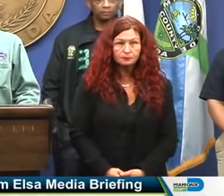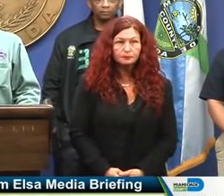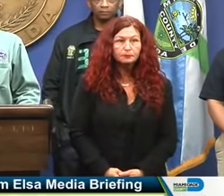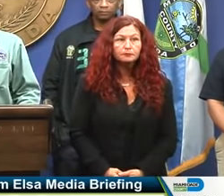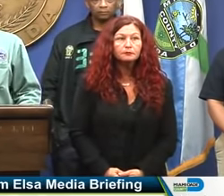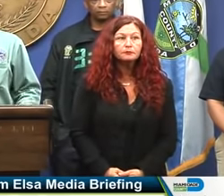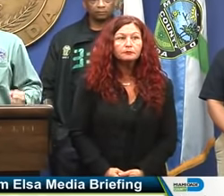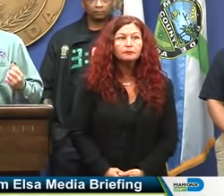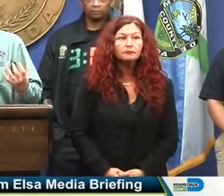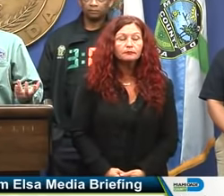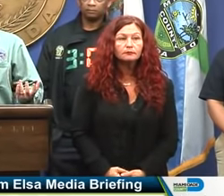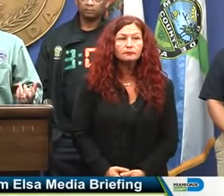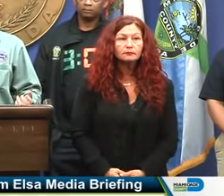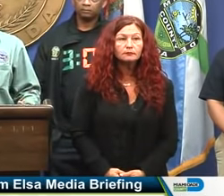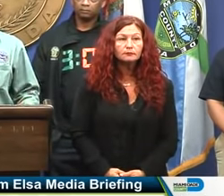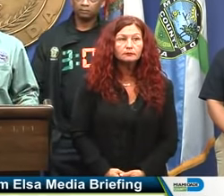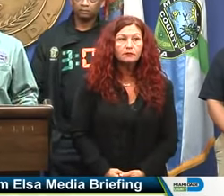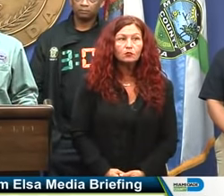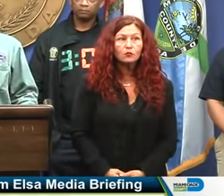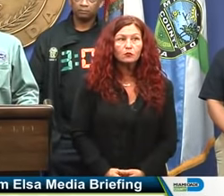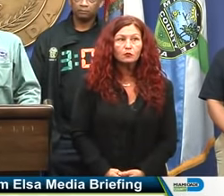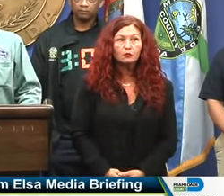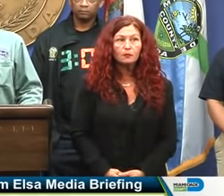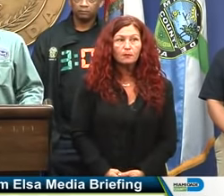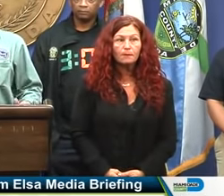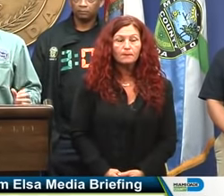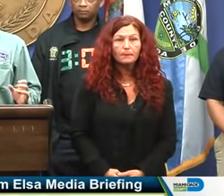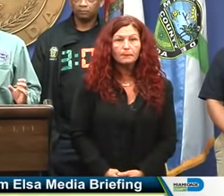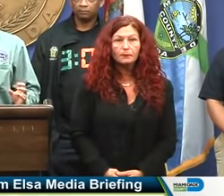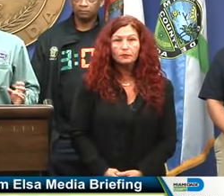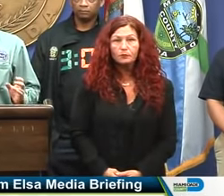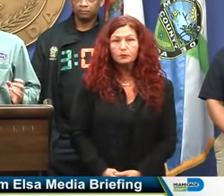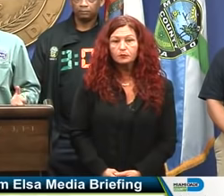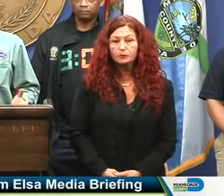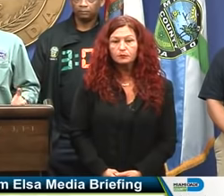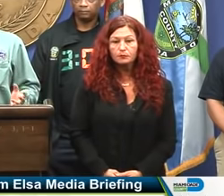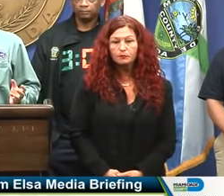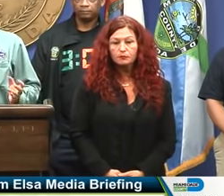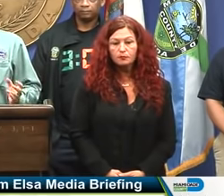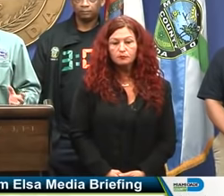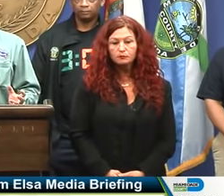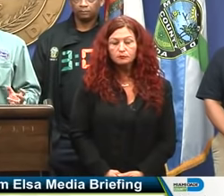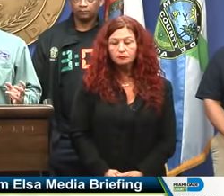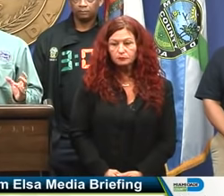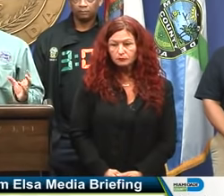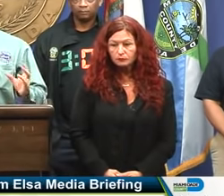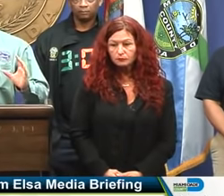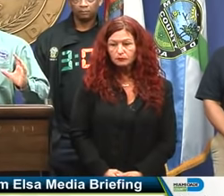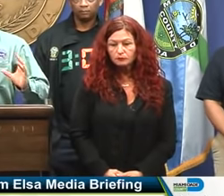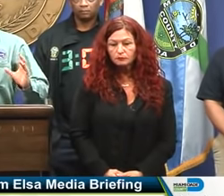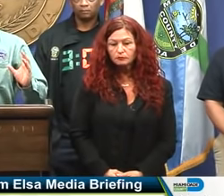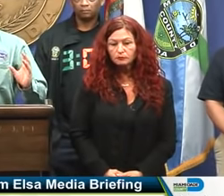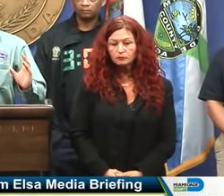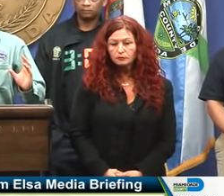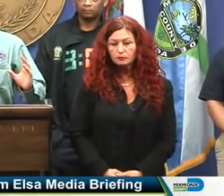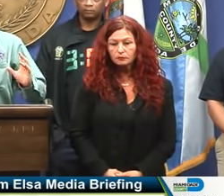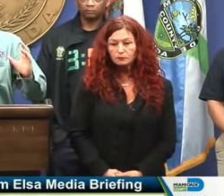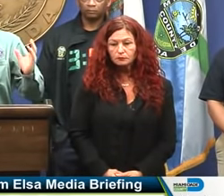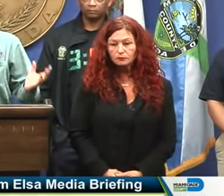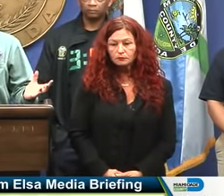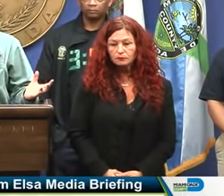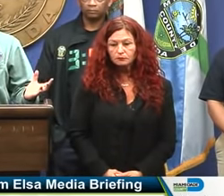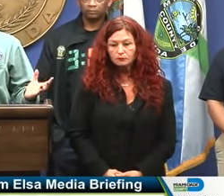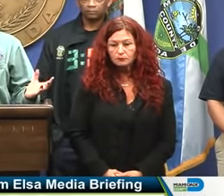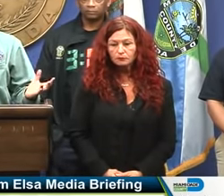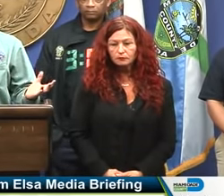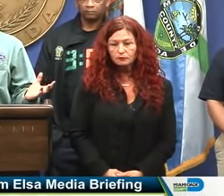tropical Elsa, que está cerca de la costa sur de Cuba, aunque el centro de la tormenta se espera que esté más cerca de la costa